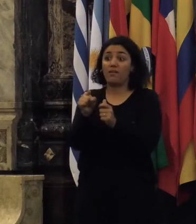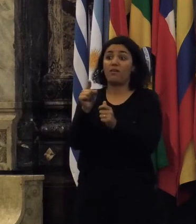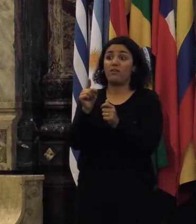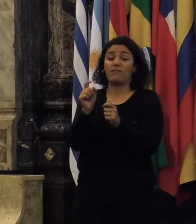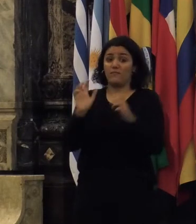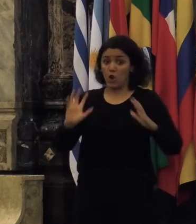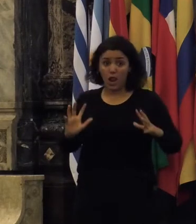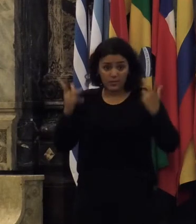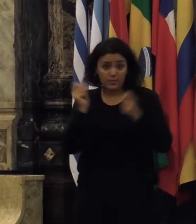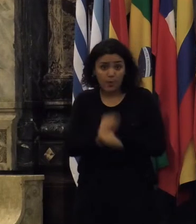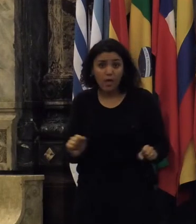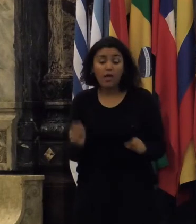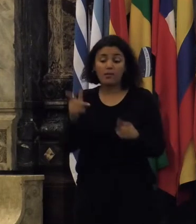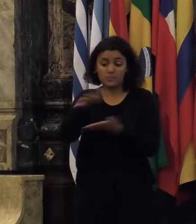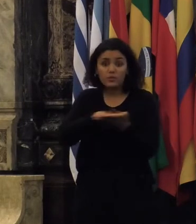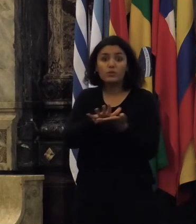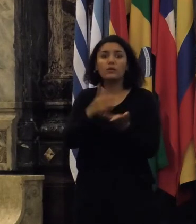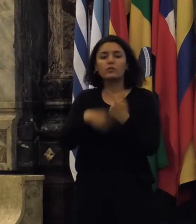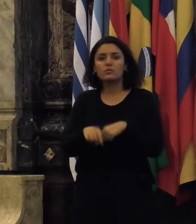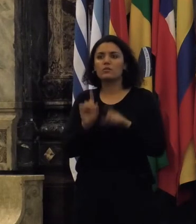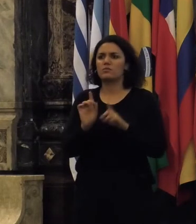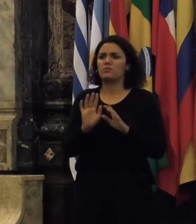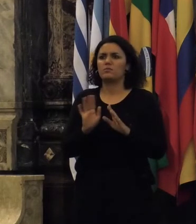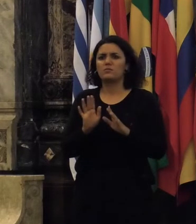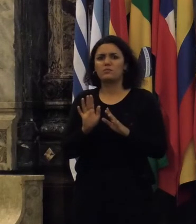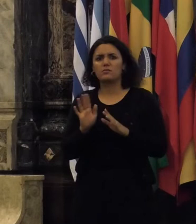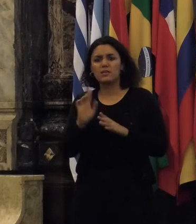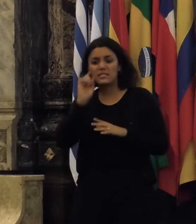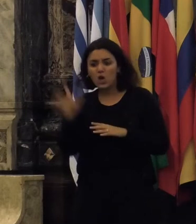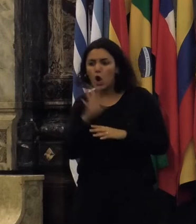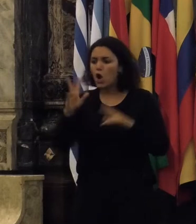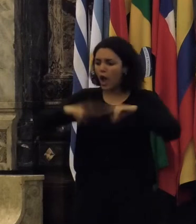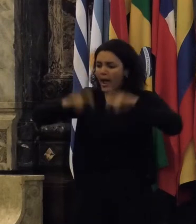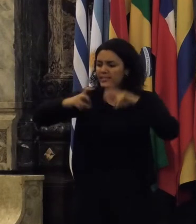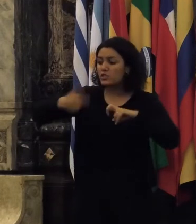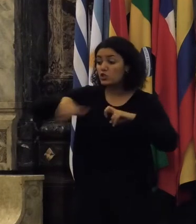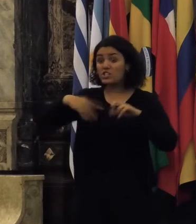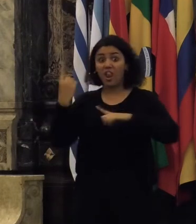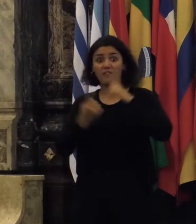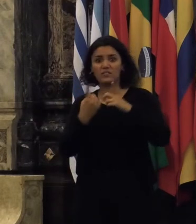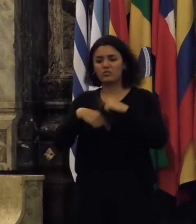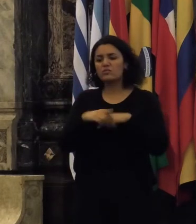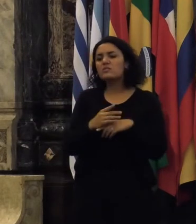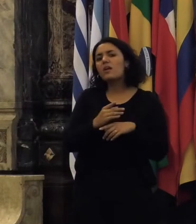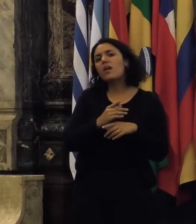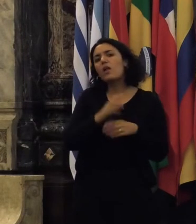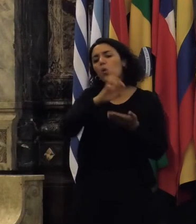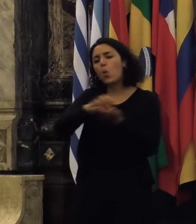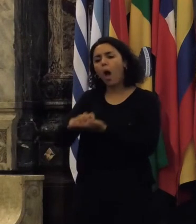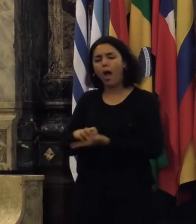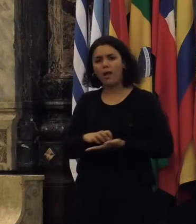evaluación netamente social. Entonces, bueno, ¿cuál es el lugar de cada uno respecto de un campo de